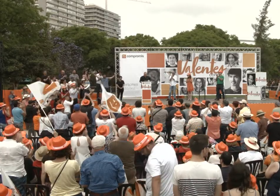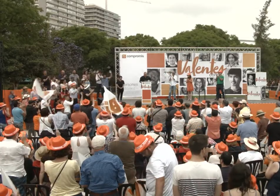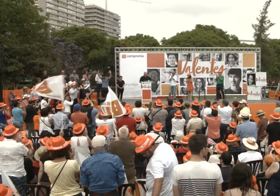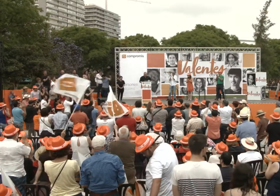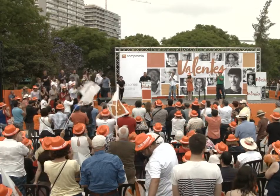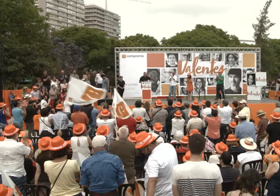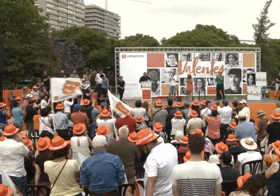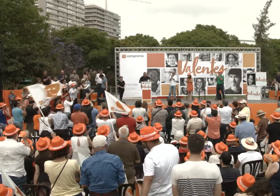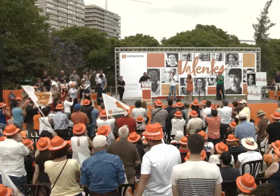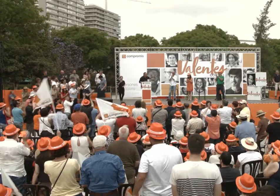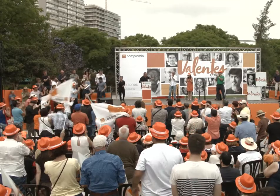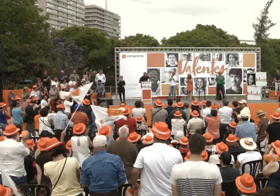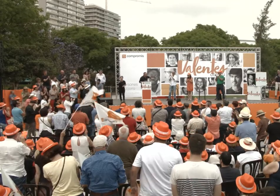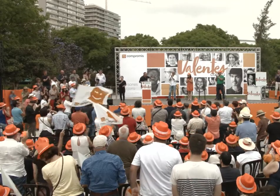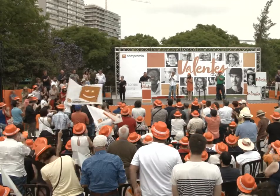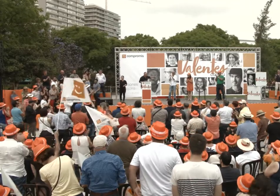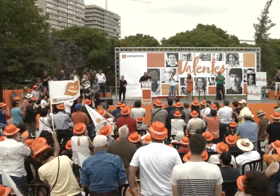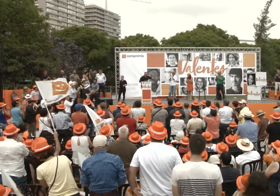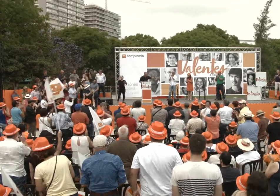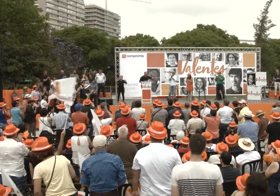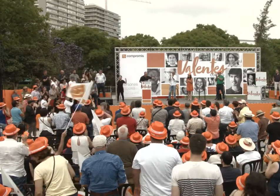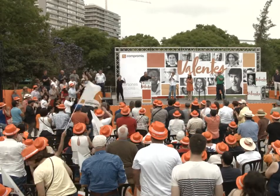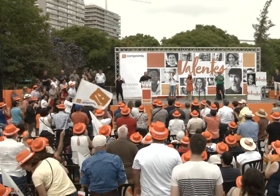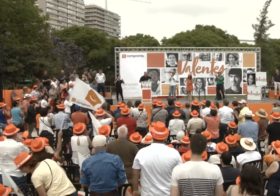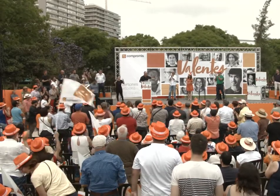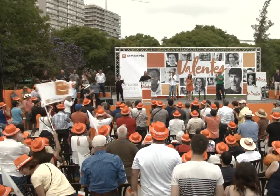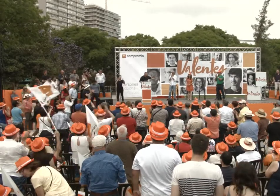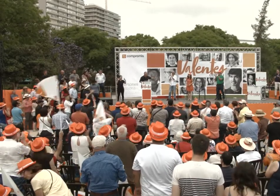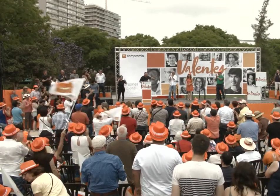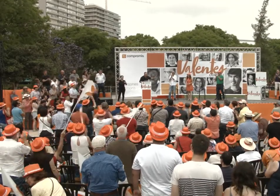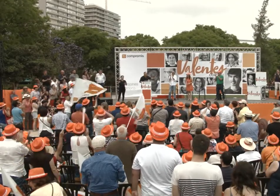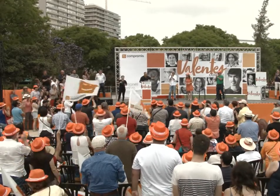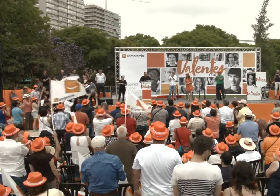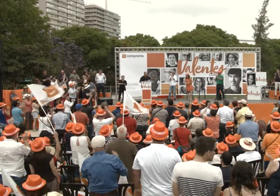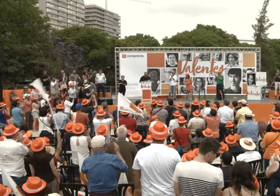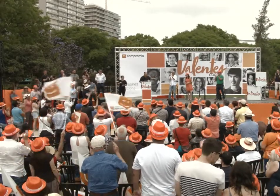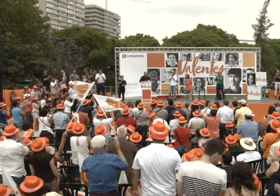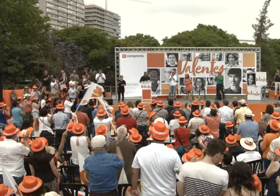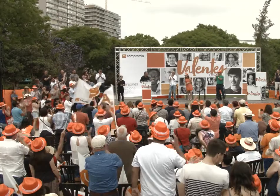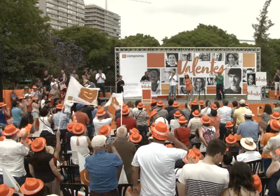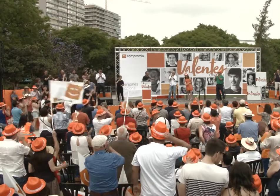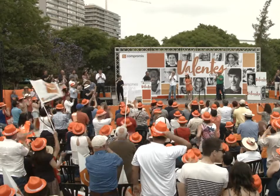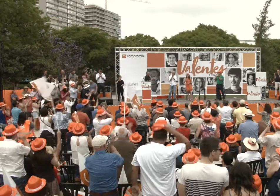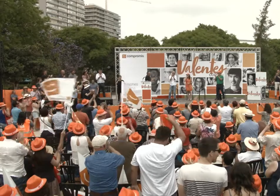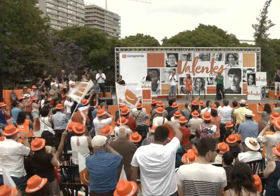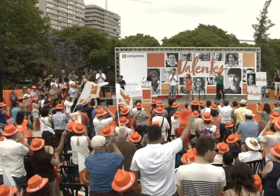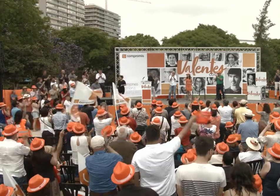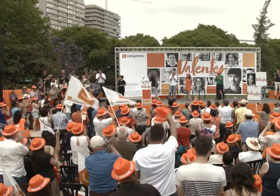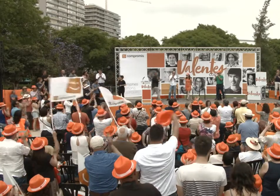I sense parar d'aplaudir, també un fort aplaudiment a Mònica, que ha passat també una setmana molt dura.